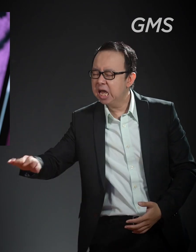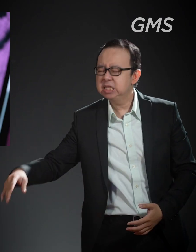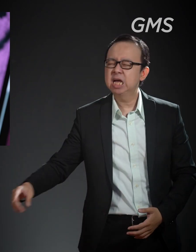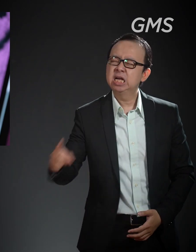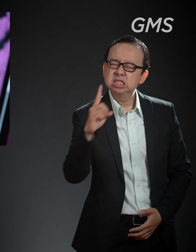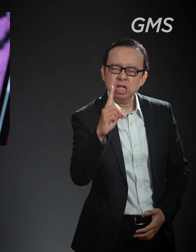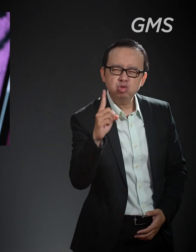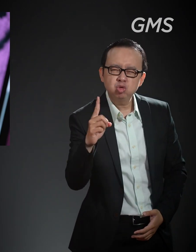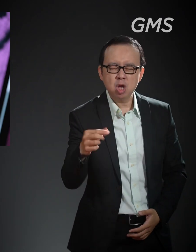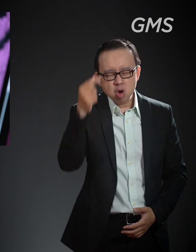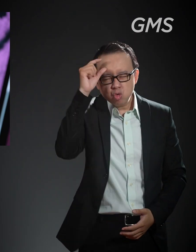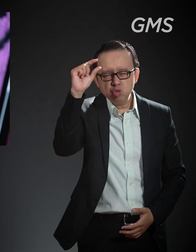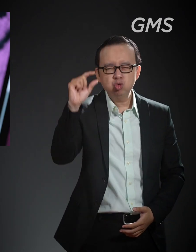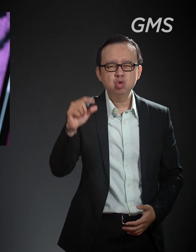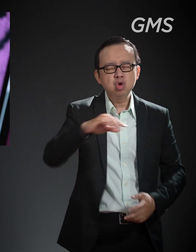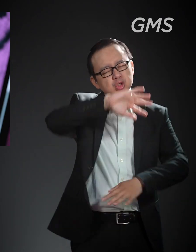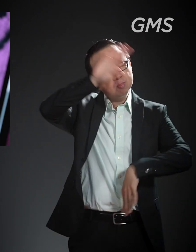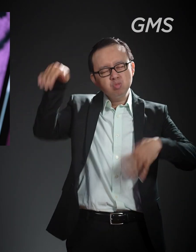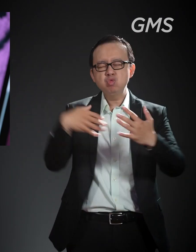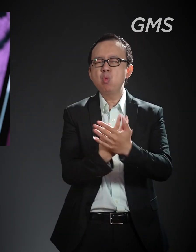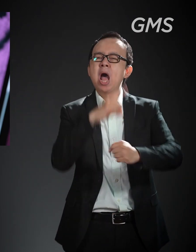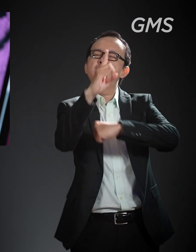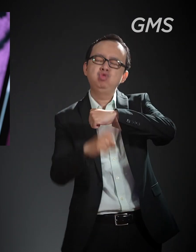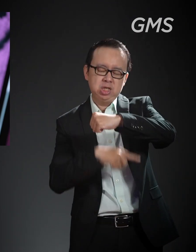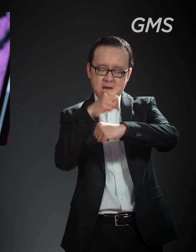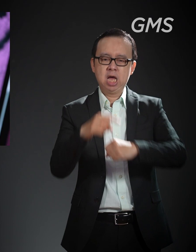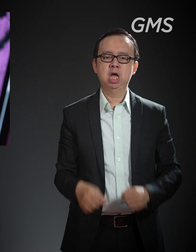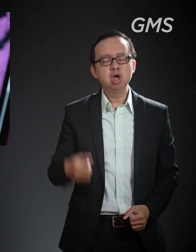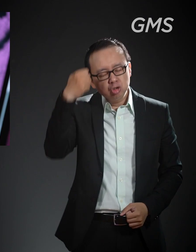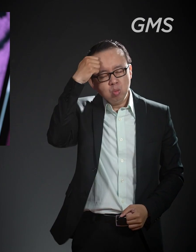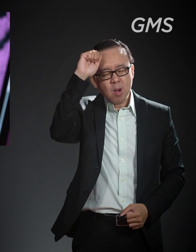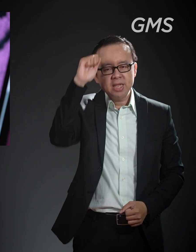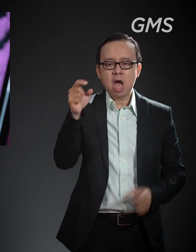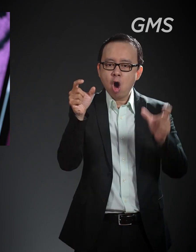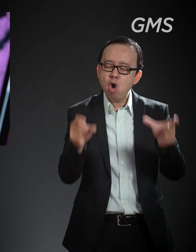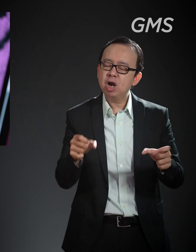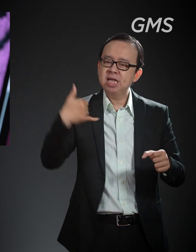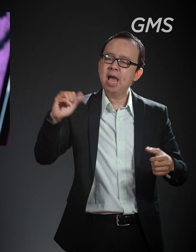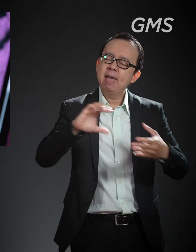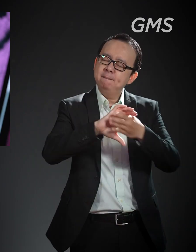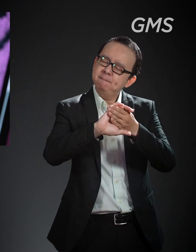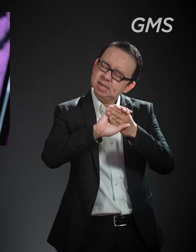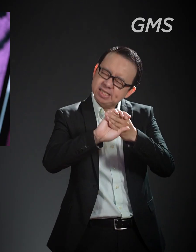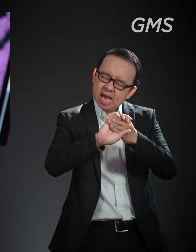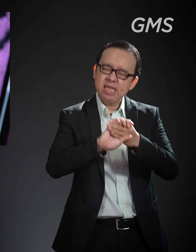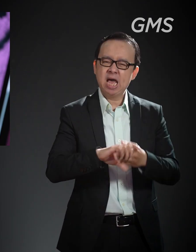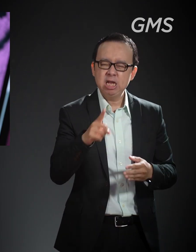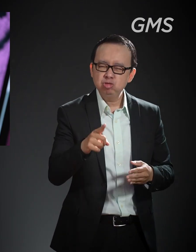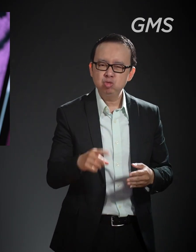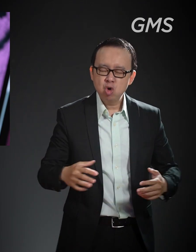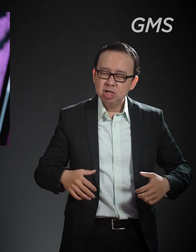tunggal kepada seluruh dunia. Supaya barang siapa percaya kepada dia, akan diselamatkan dan tidak